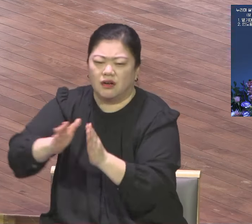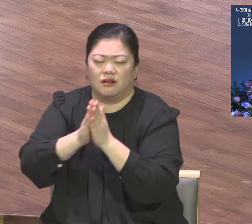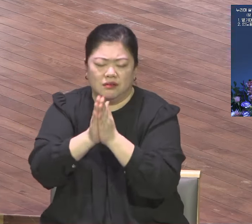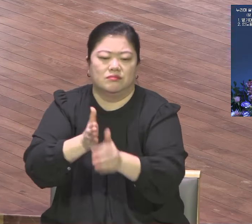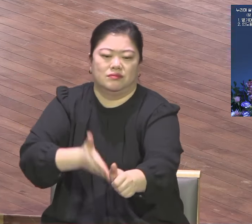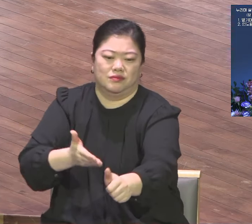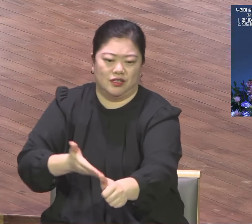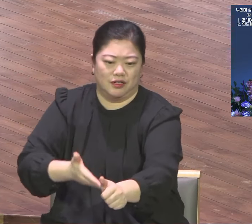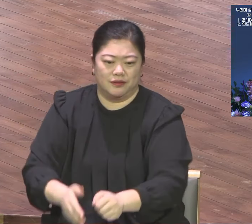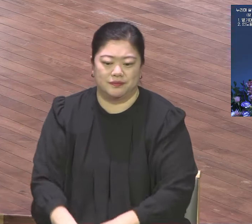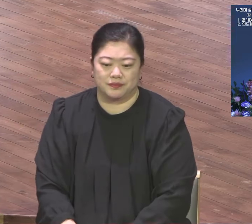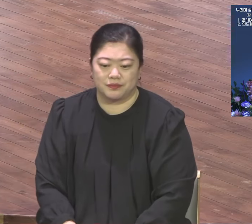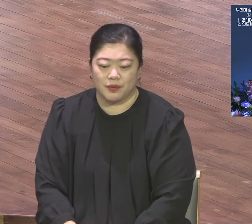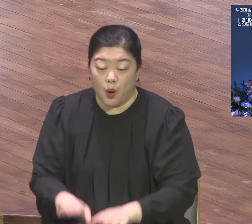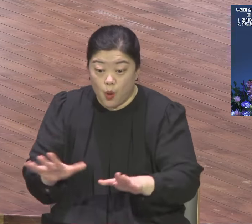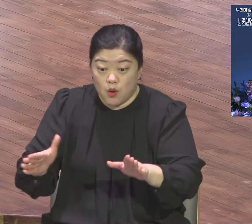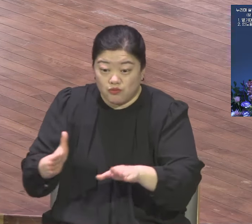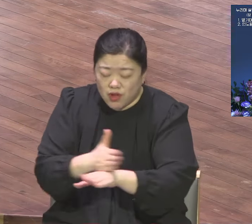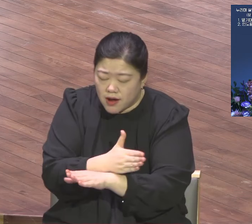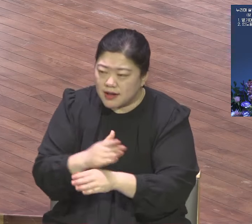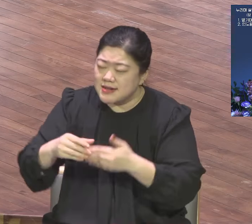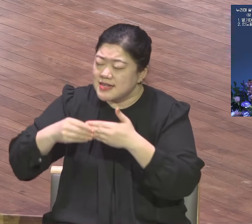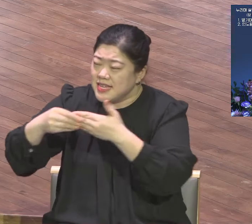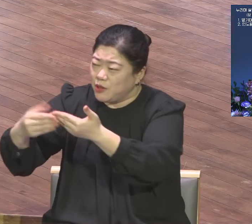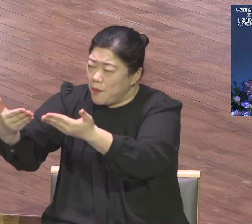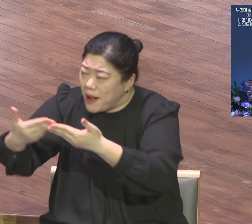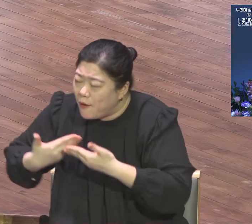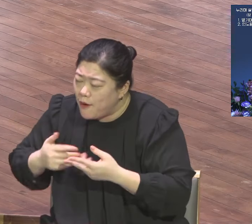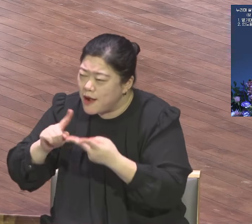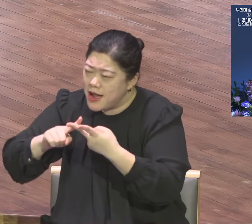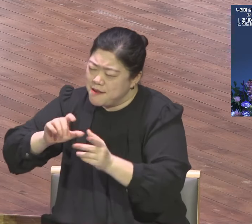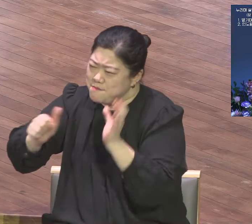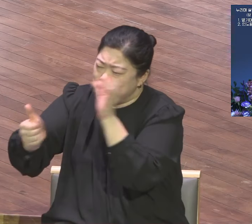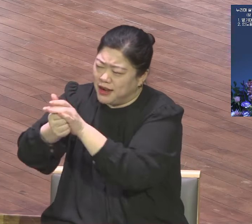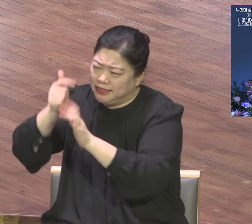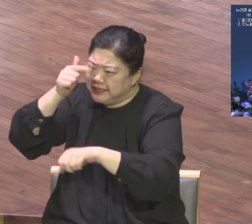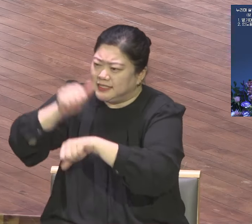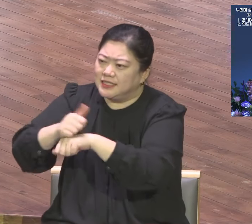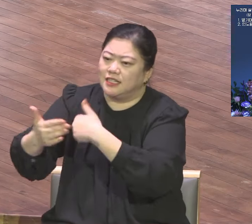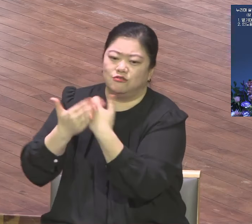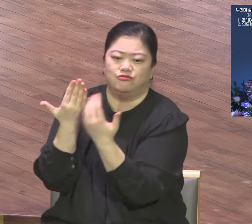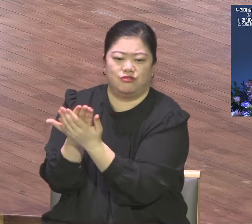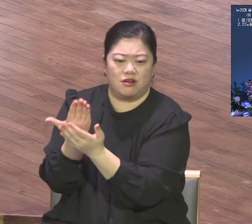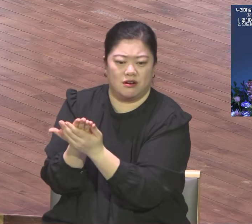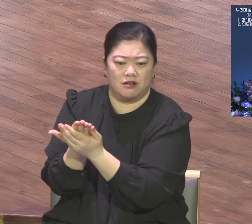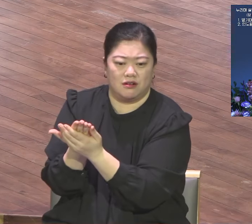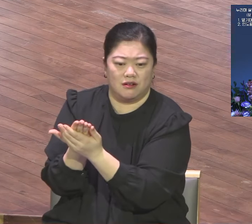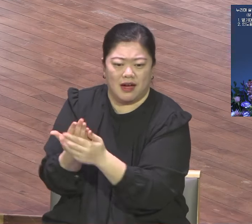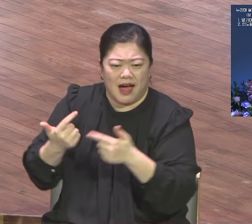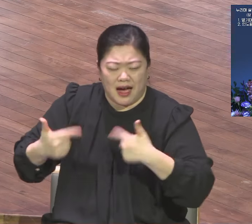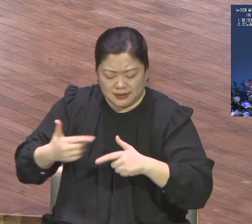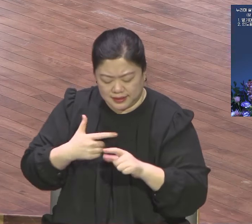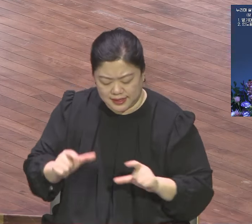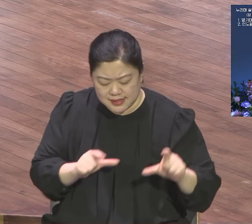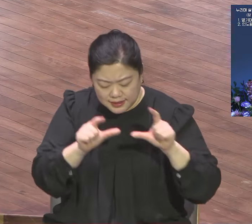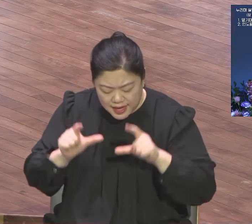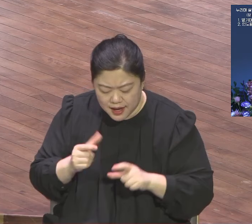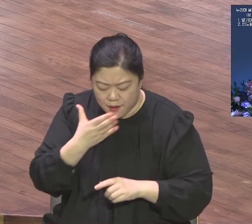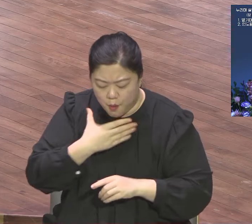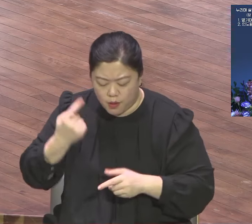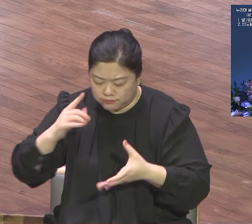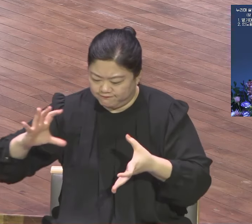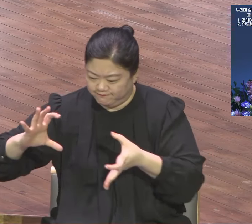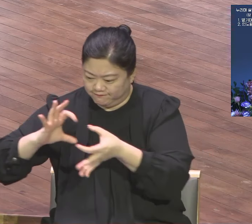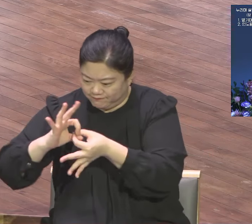지혜를 주시옵소서. 맡기는 지혜, 인도함 받는 지혜 하나님 내게 주셔서 늘 나의 삶이 복음 안에서